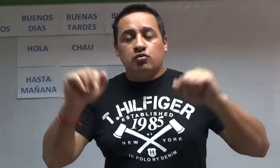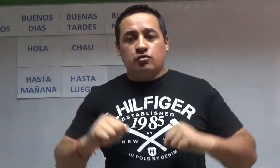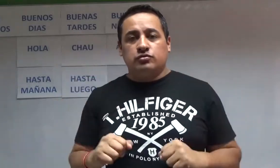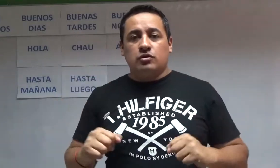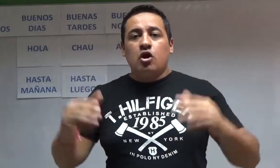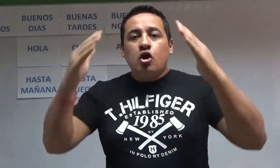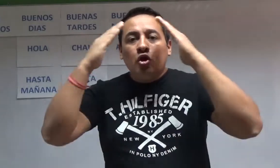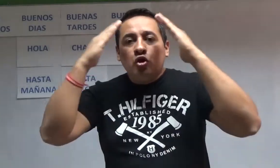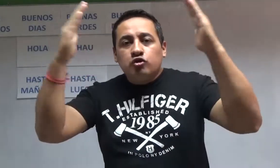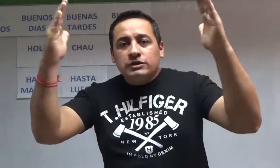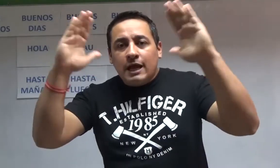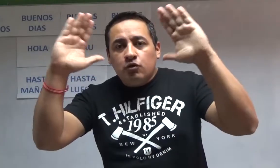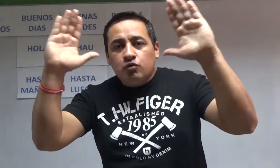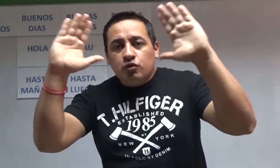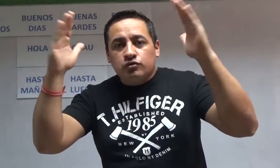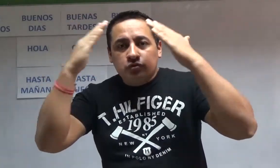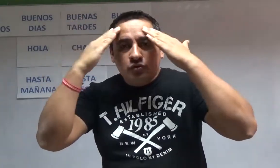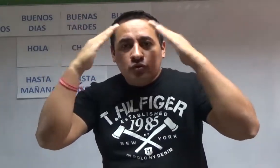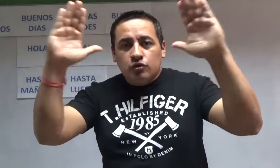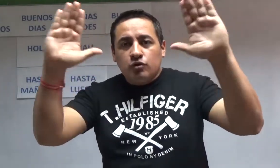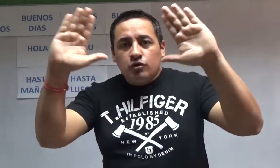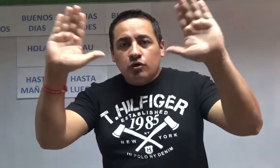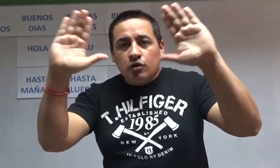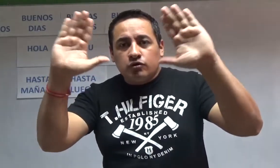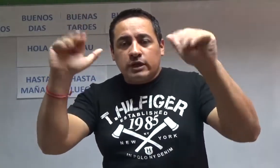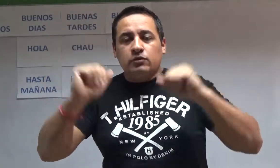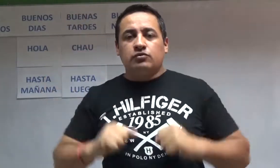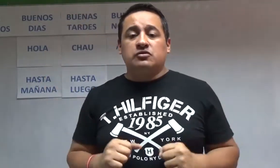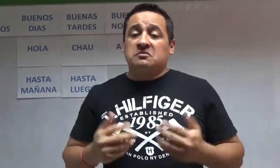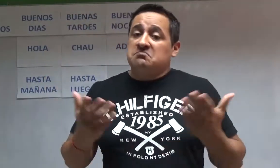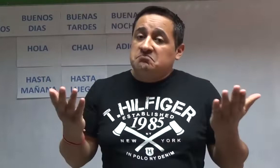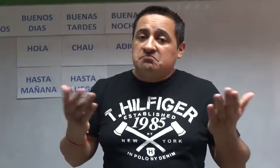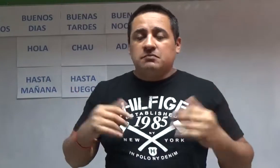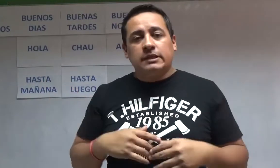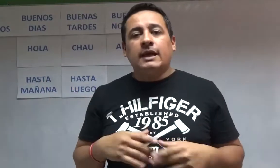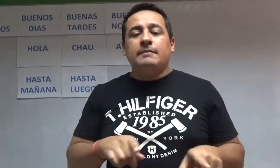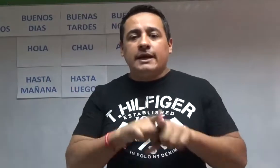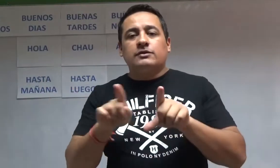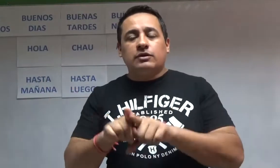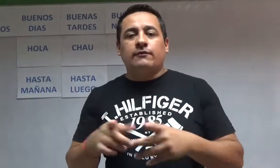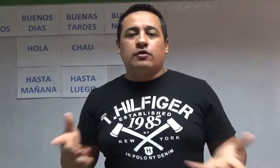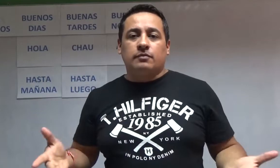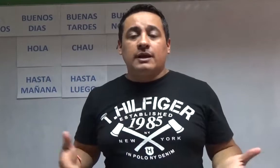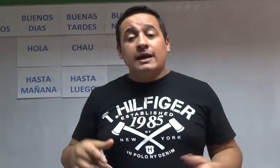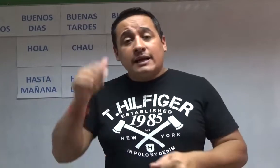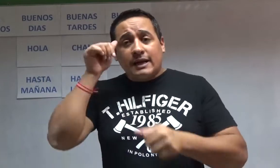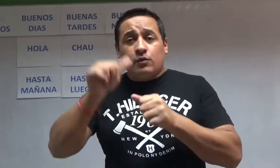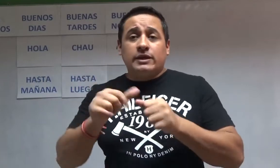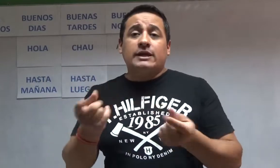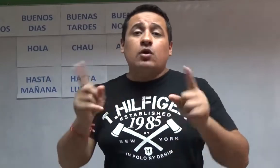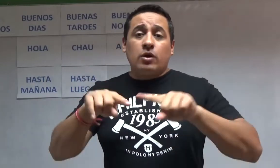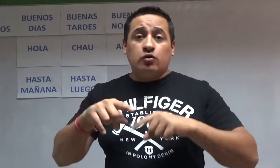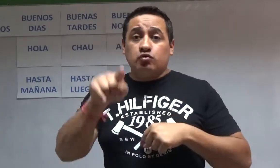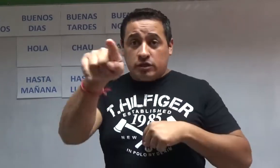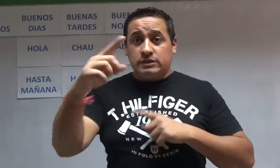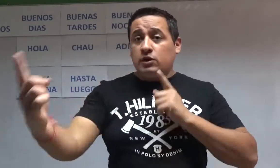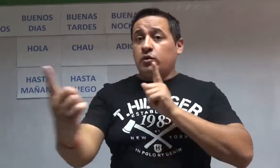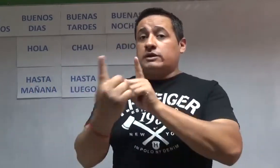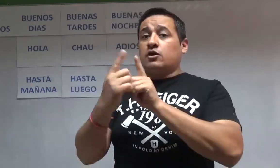saludos. Los saludos. Los saludos. También es una forma. Recuerde que cuando usted se encuentra con